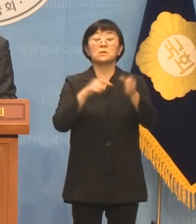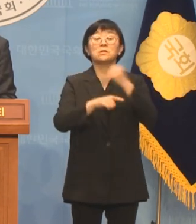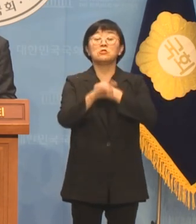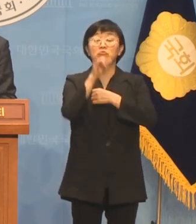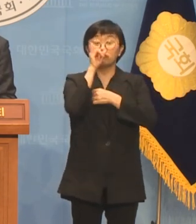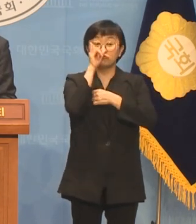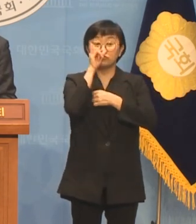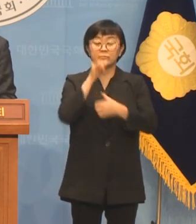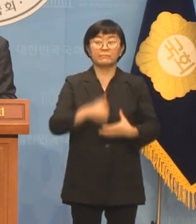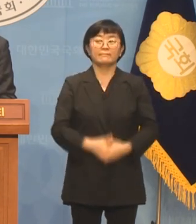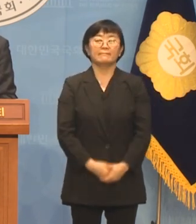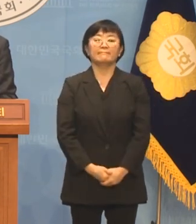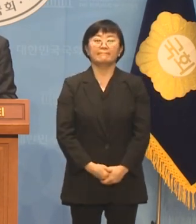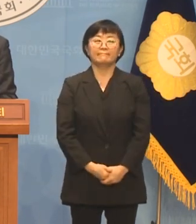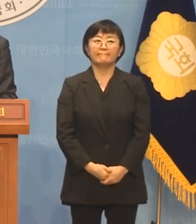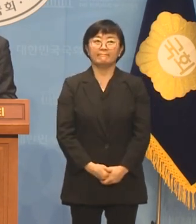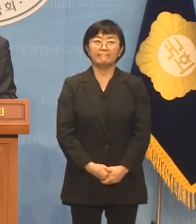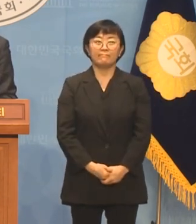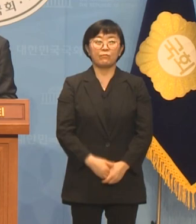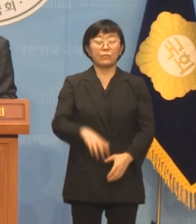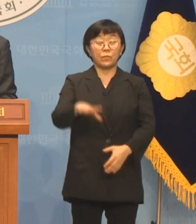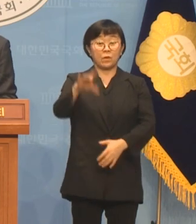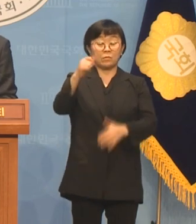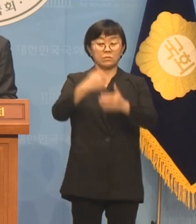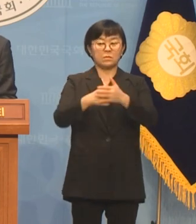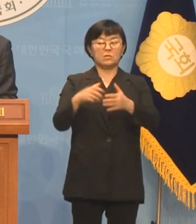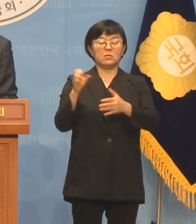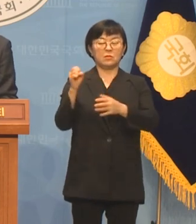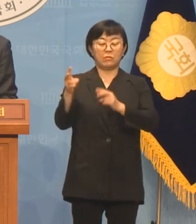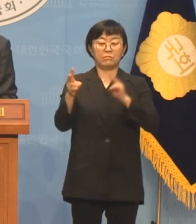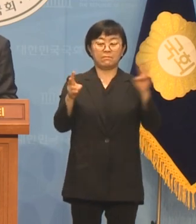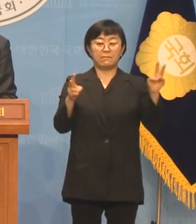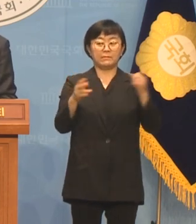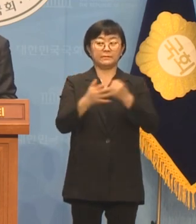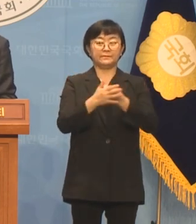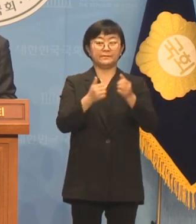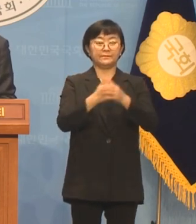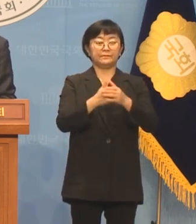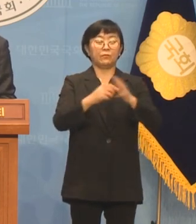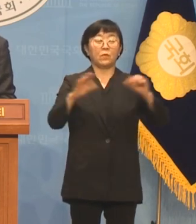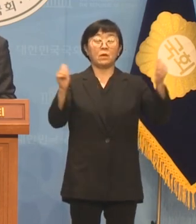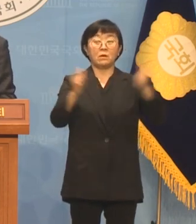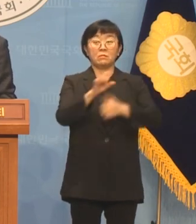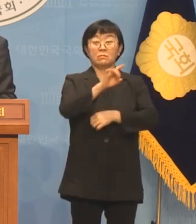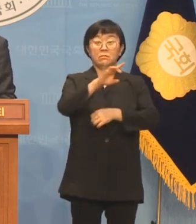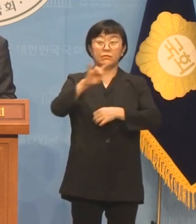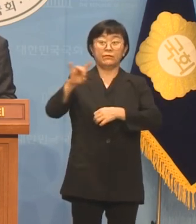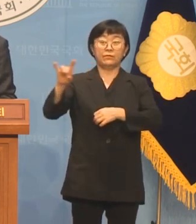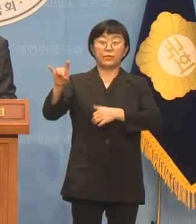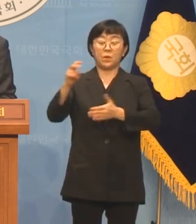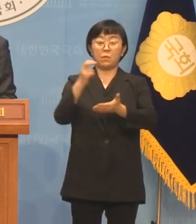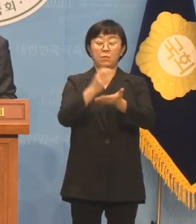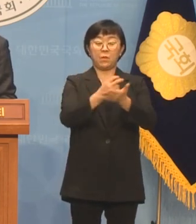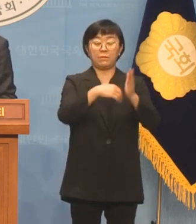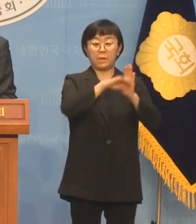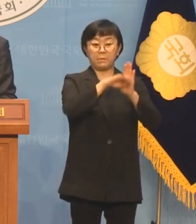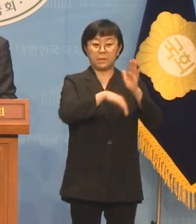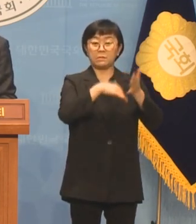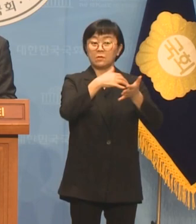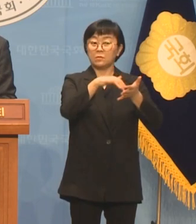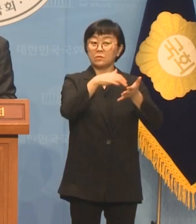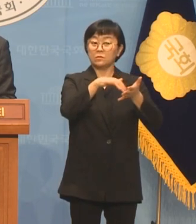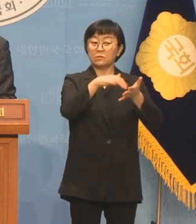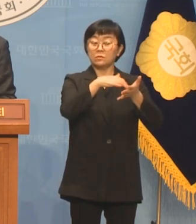이유에 기인합니다. 우선 거대 정당에서 각 국회의원의 법안 발의